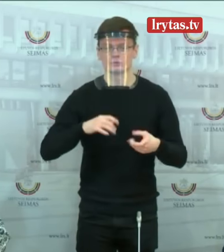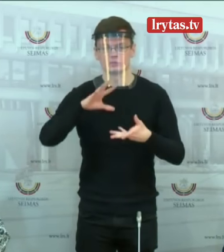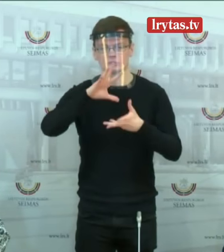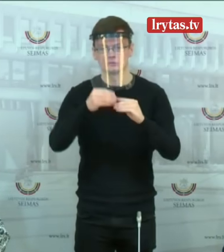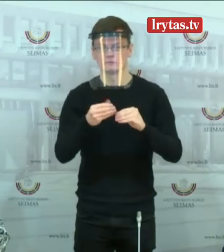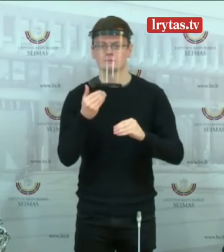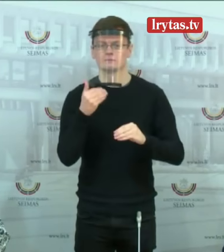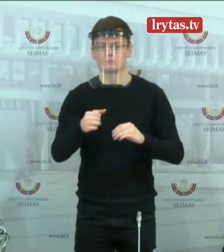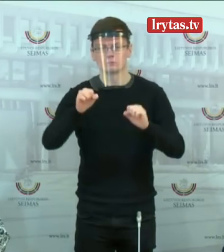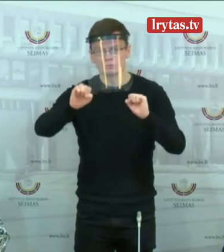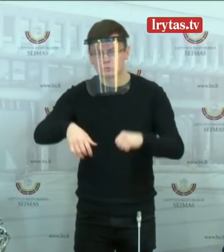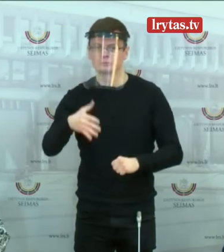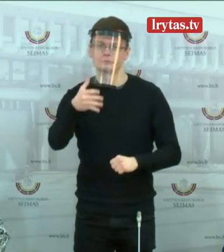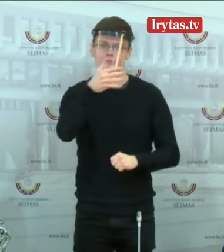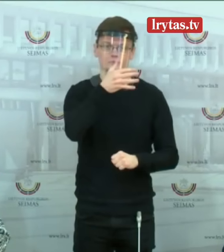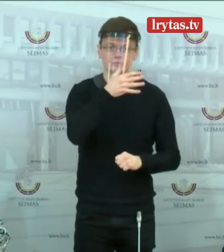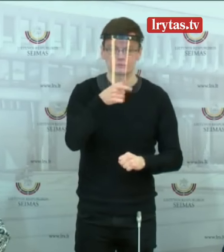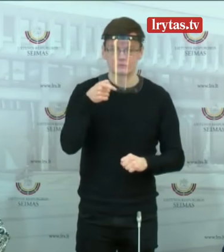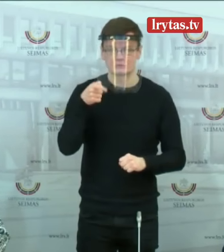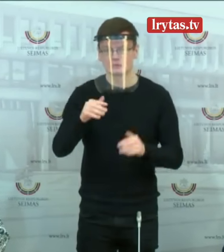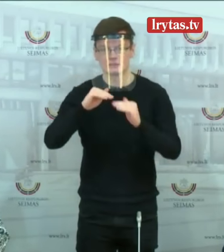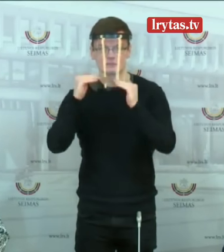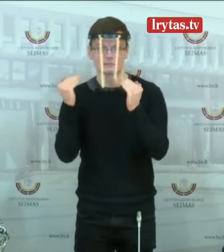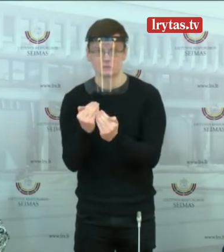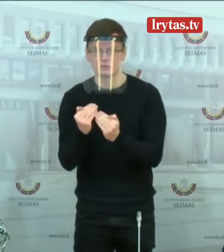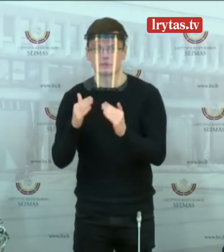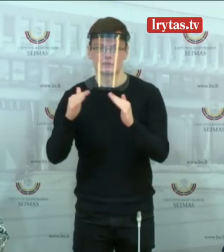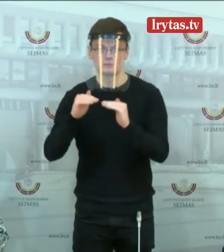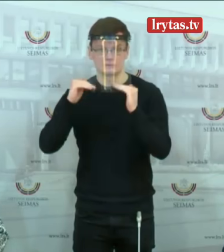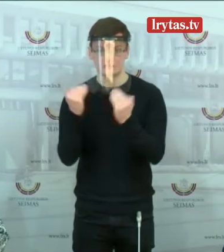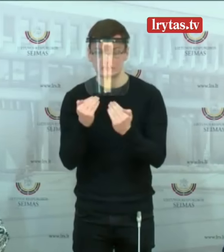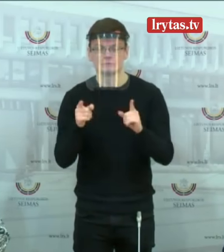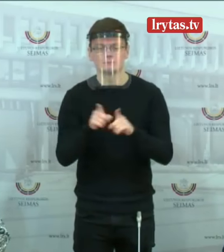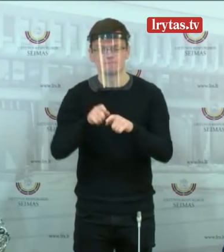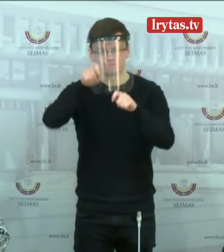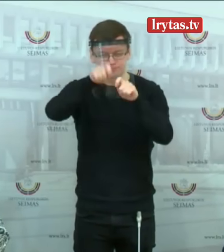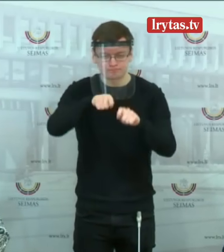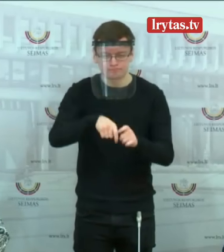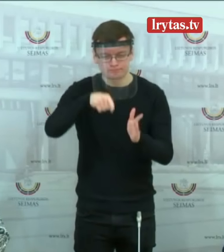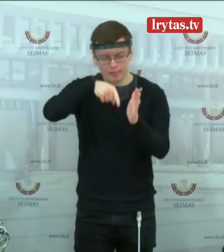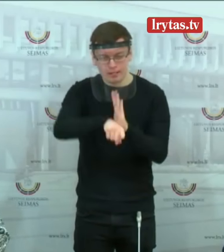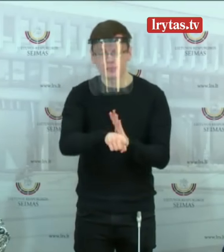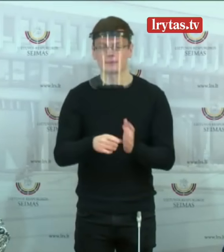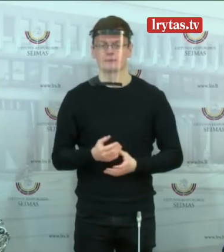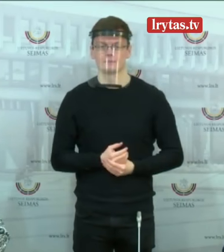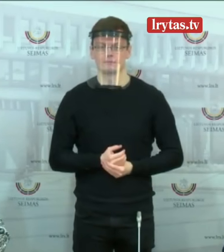kurie galėjo pažeisti izoliaciją, atlikome išsamesnį tyrimą. Na, o dėl